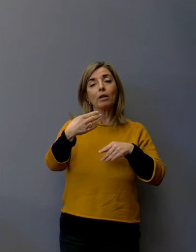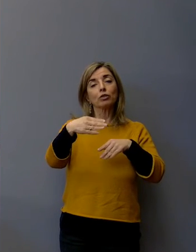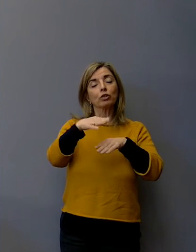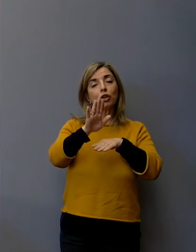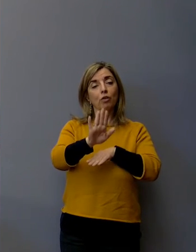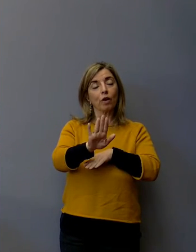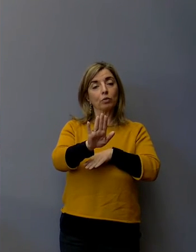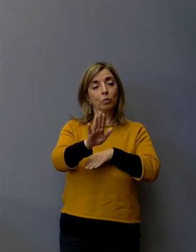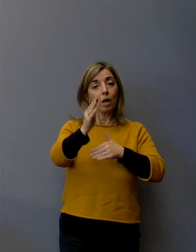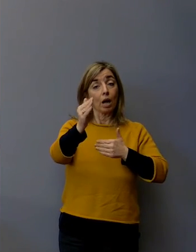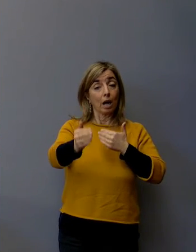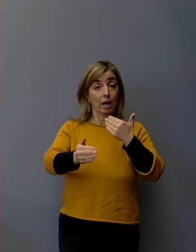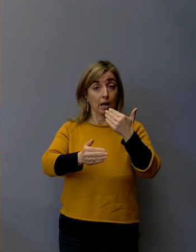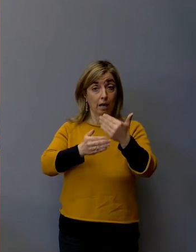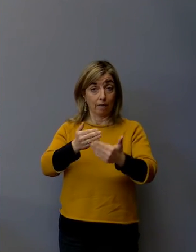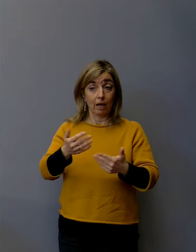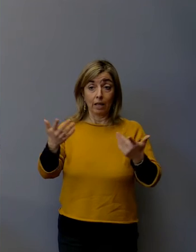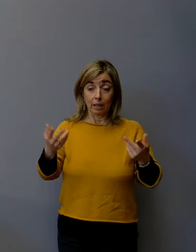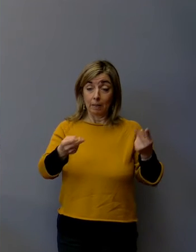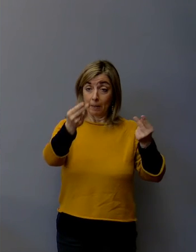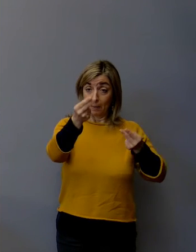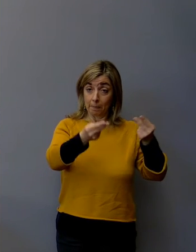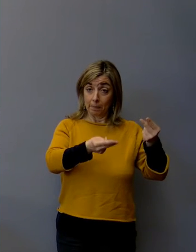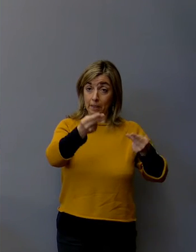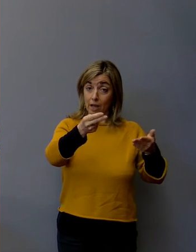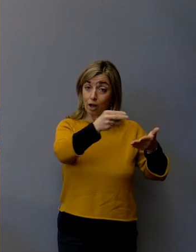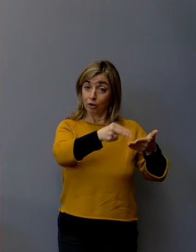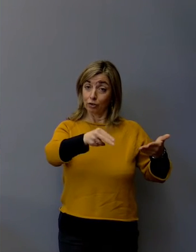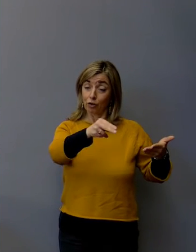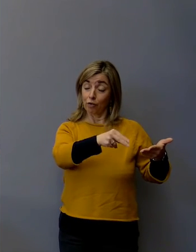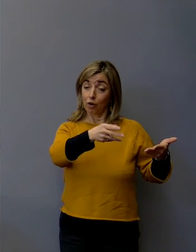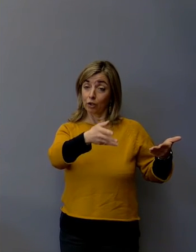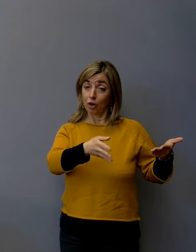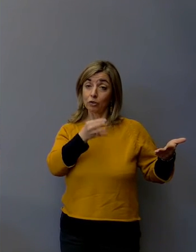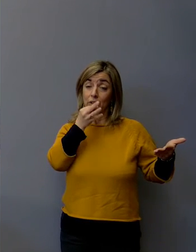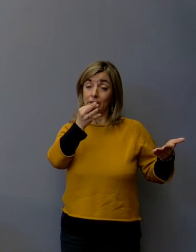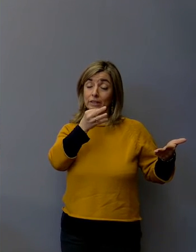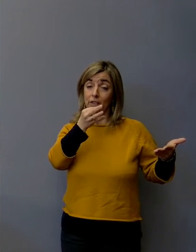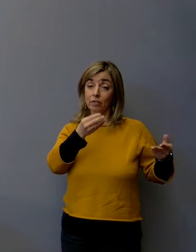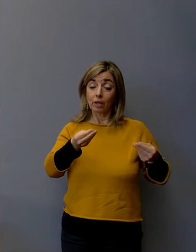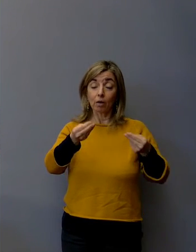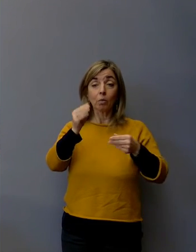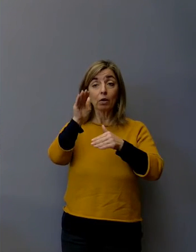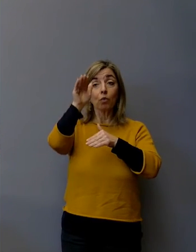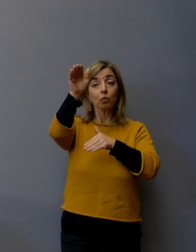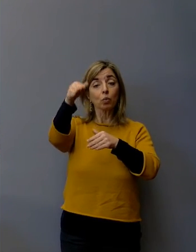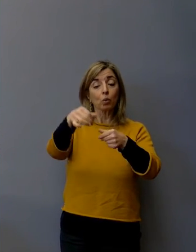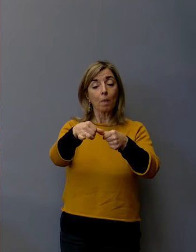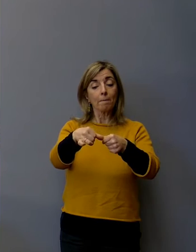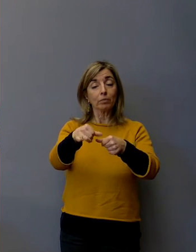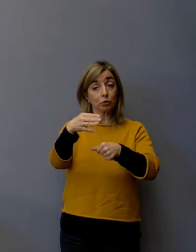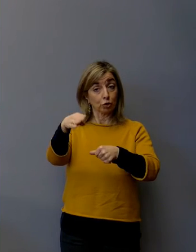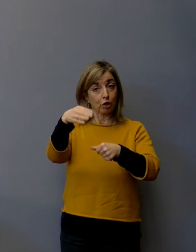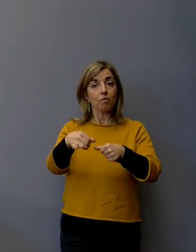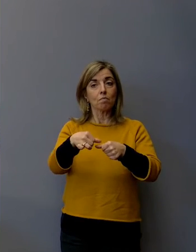importante è che votare questo bilancio oggi significa ammettere le basi per il futuro di genova chi